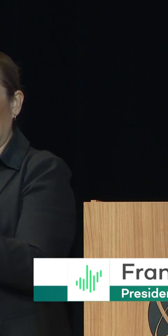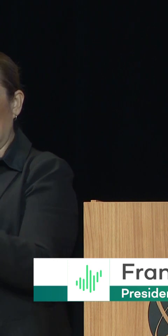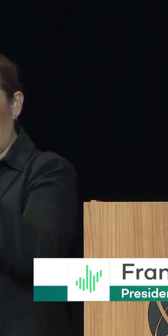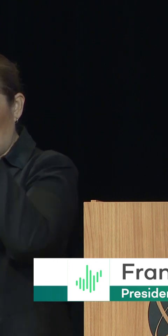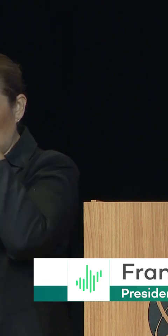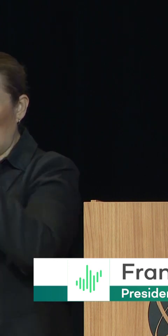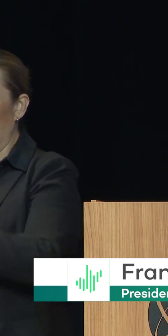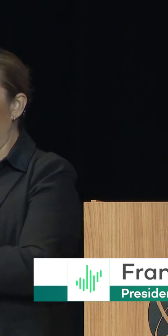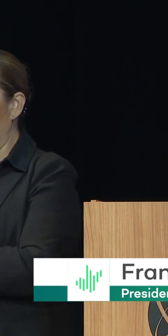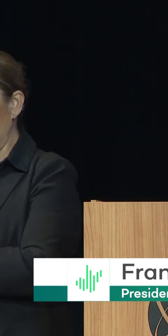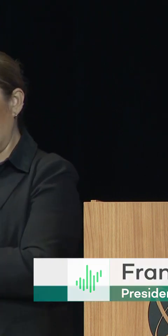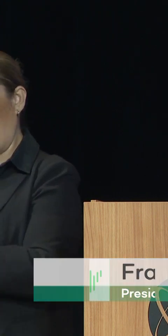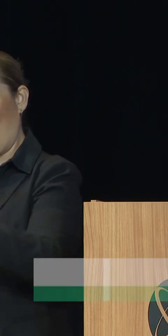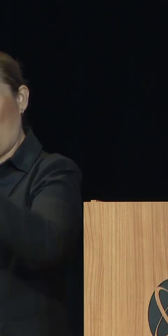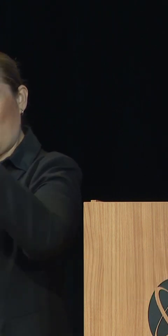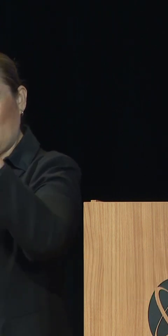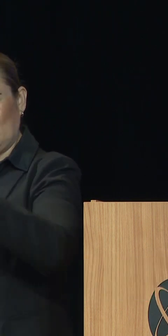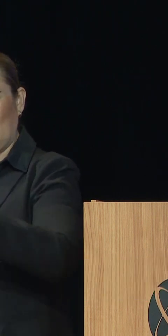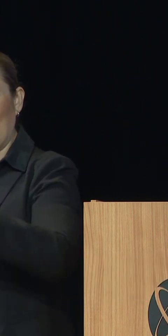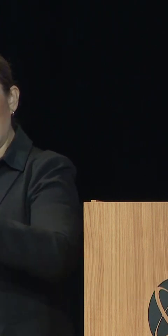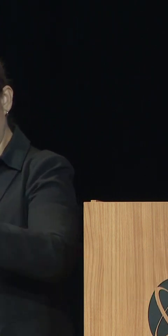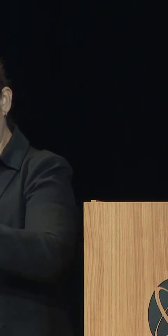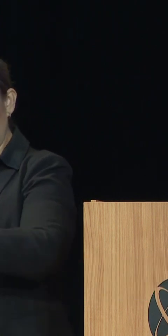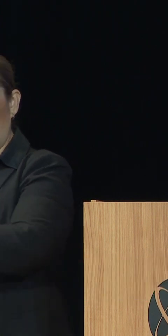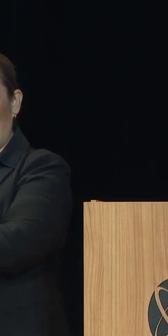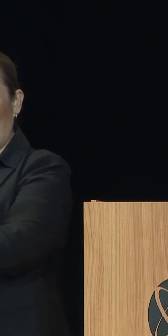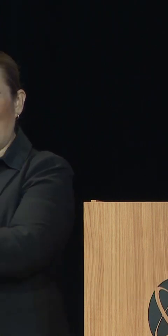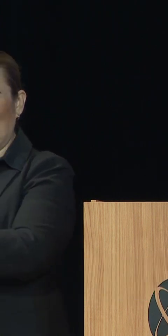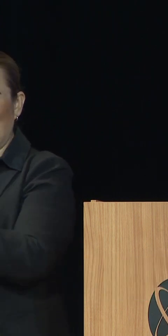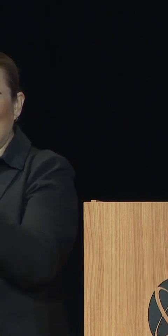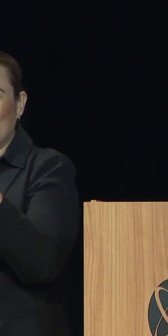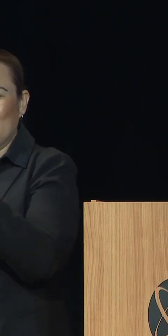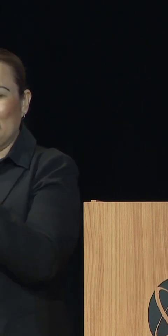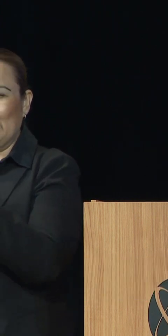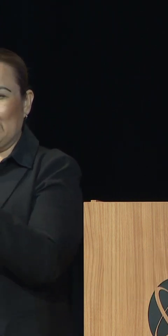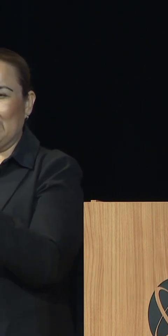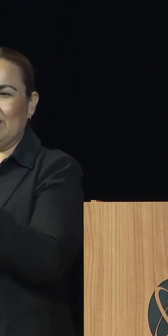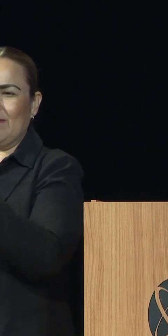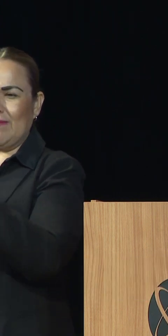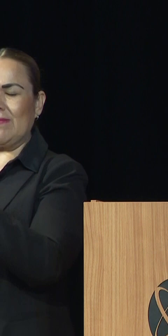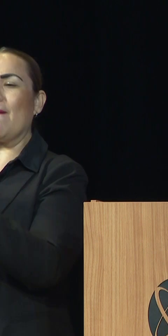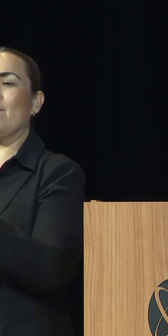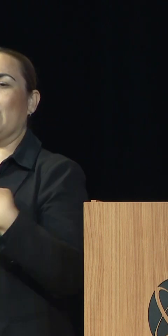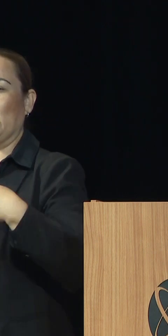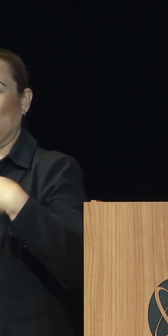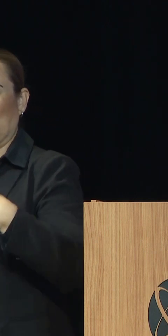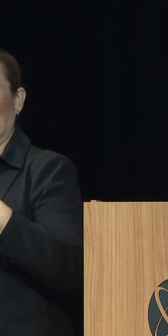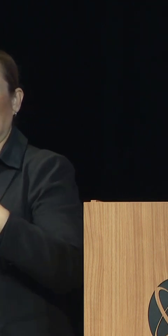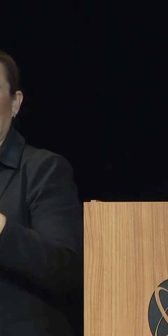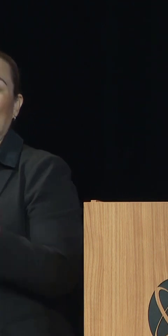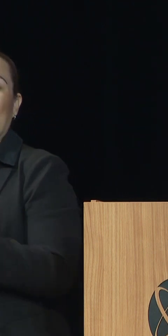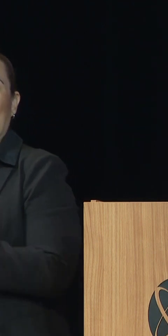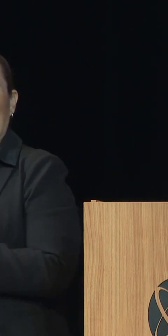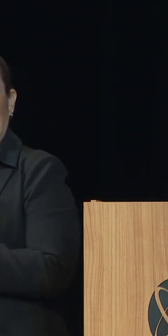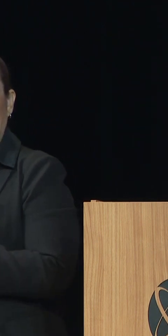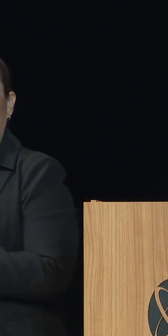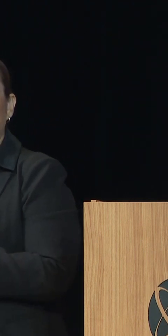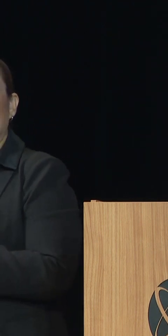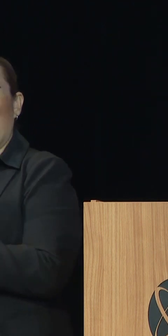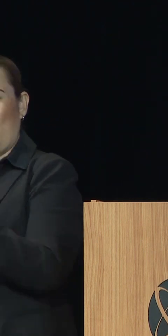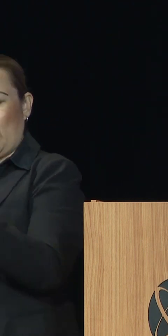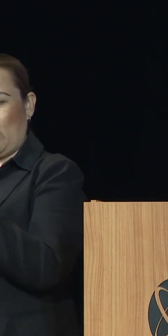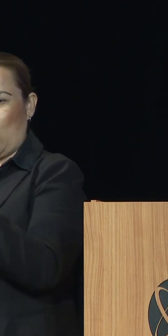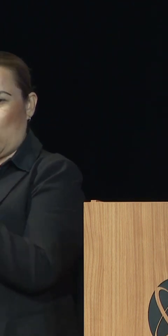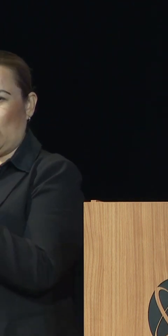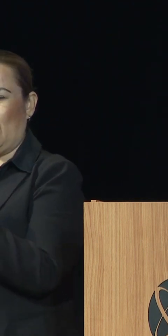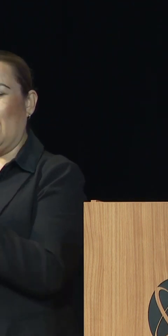atención gratuita de calidad en beneficio de los sectores más vulnerables de nuestra ciudad y que desde luego se complementa con